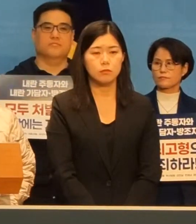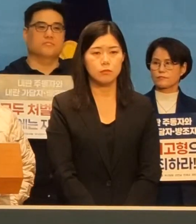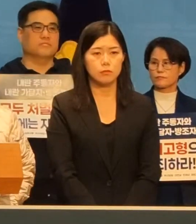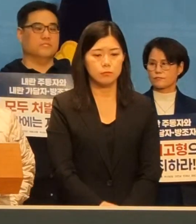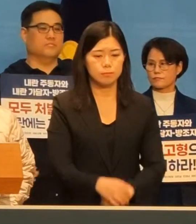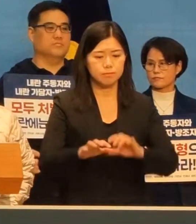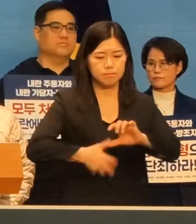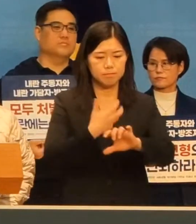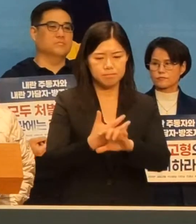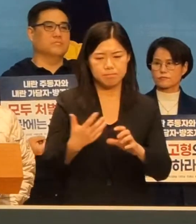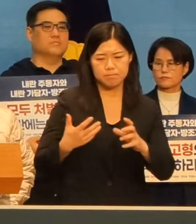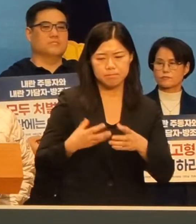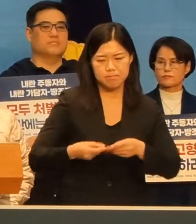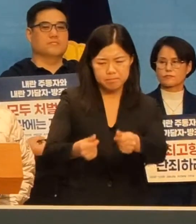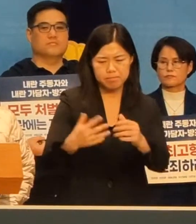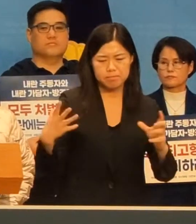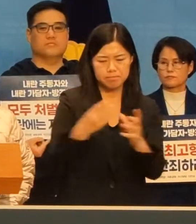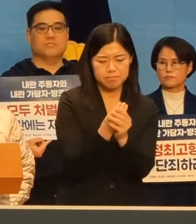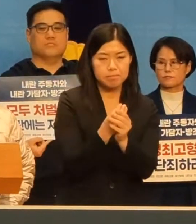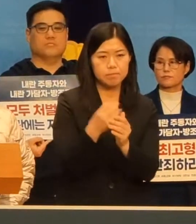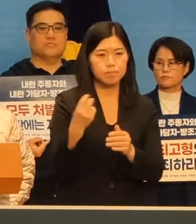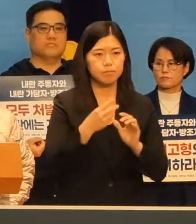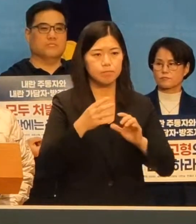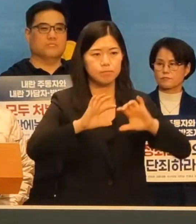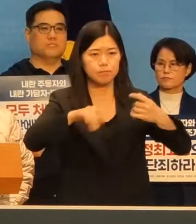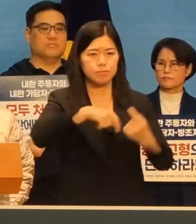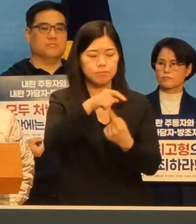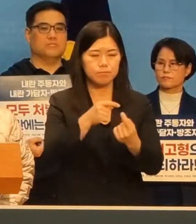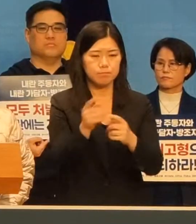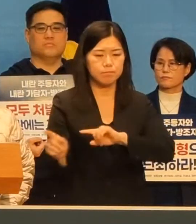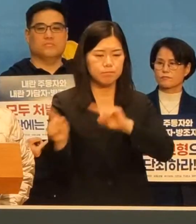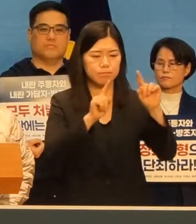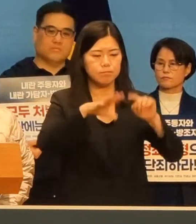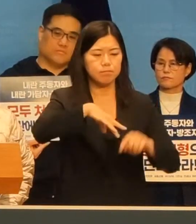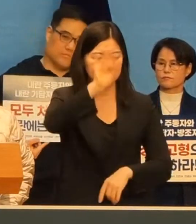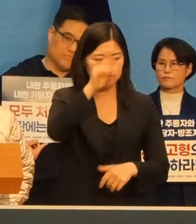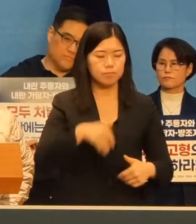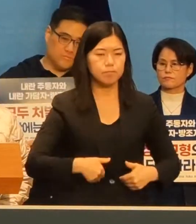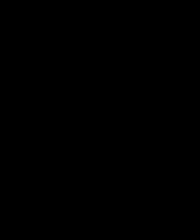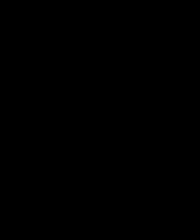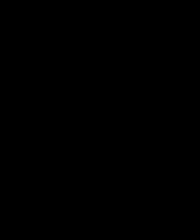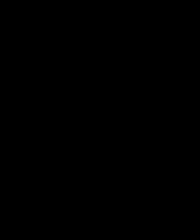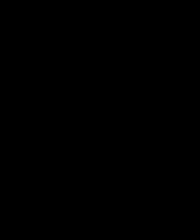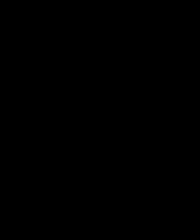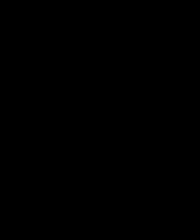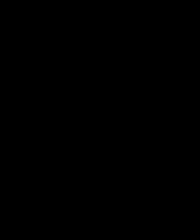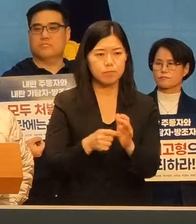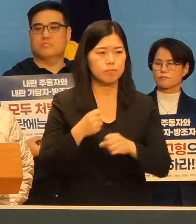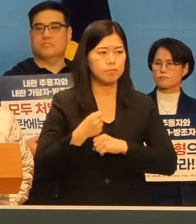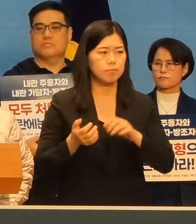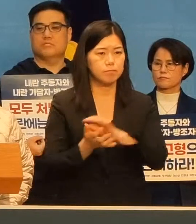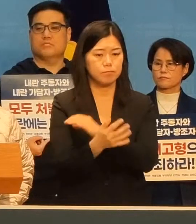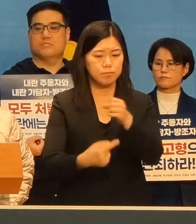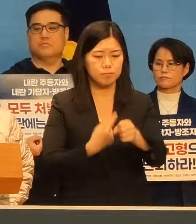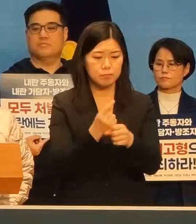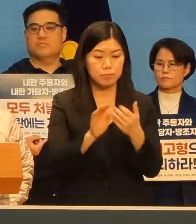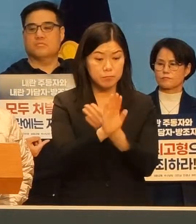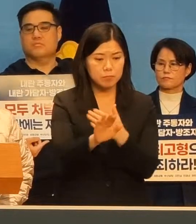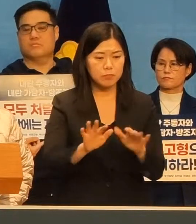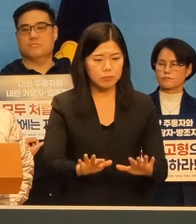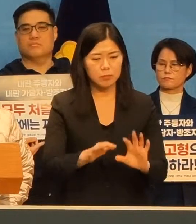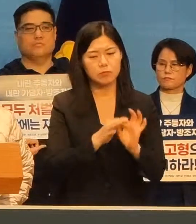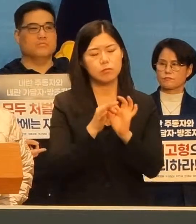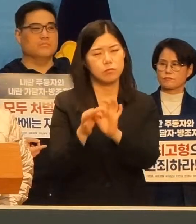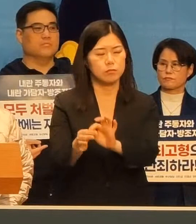완전한 내란 종식, 헌정 질서 회복이 우선이다. 내란은 비도 진행